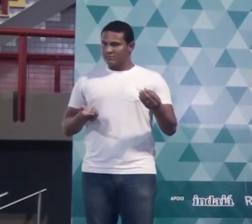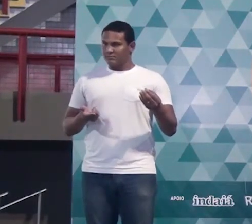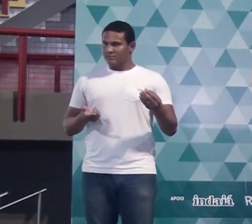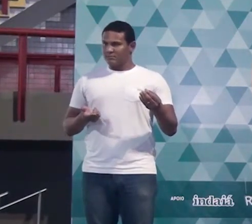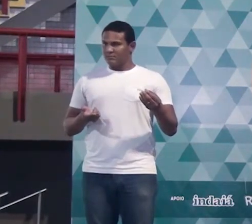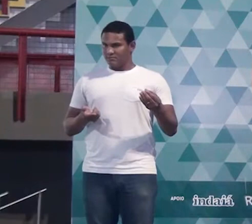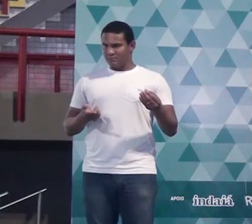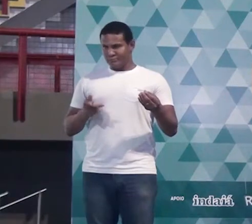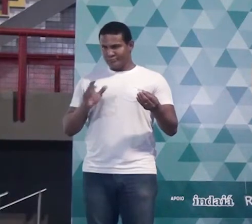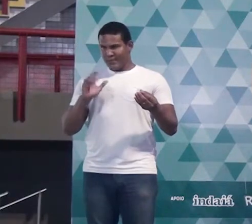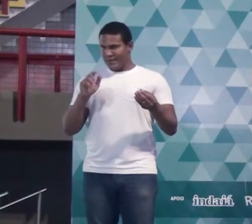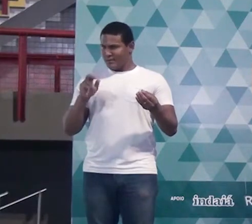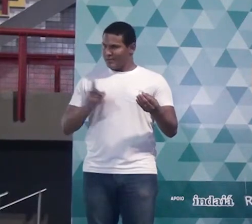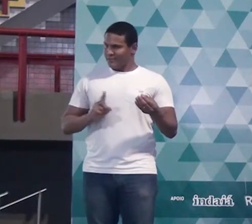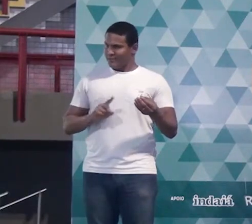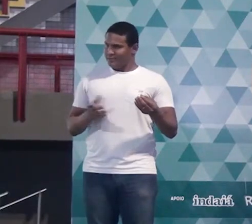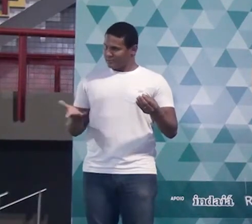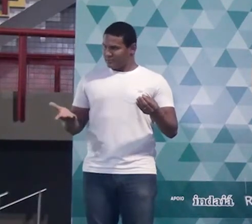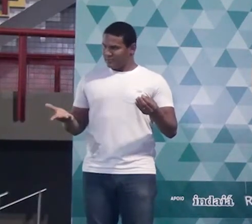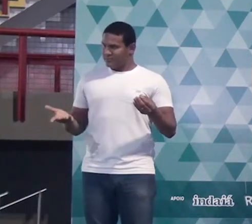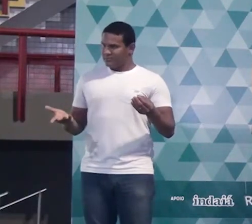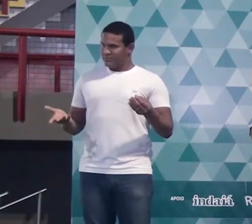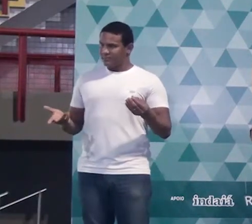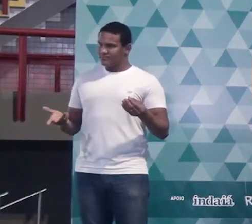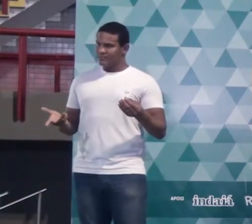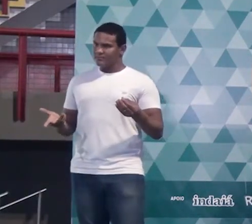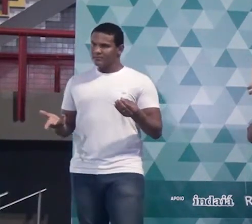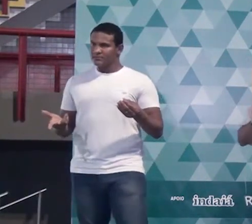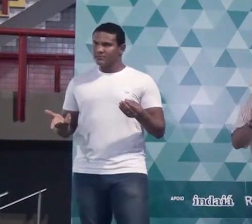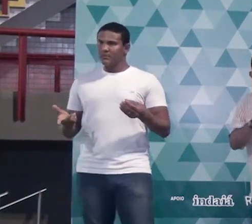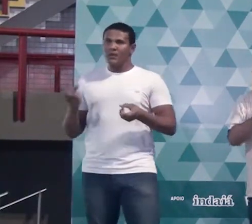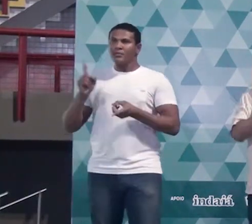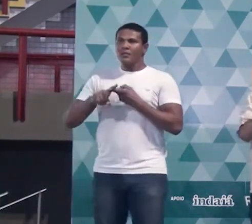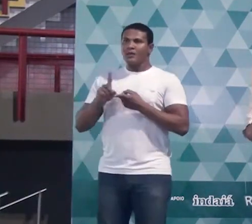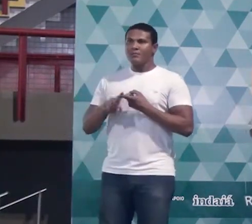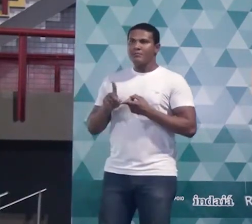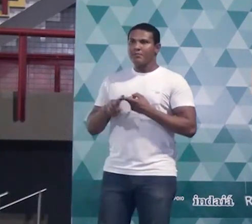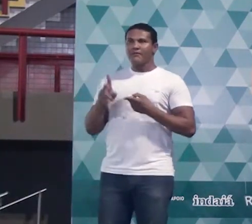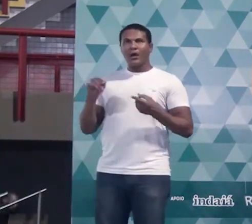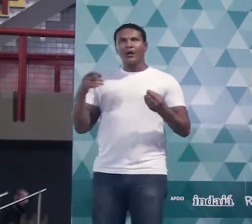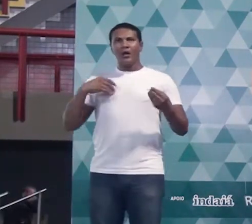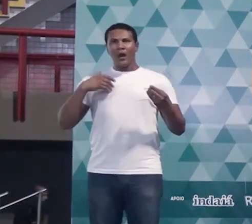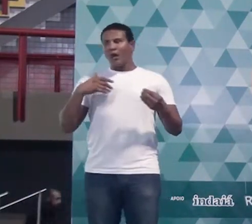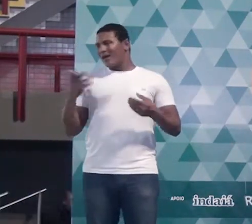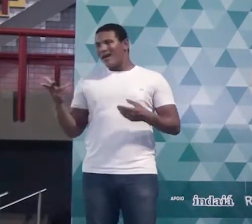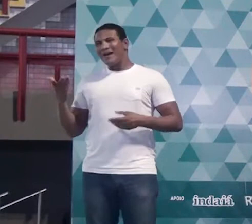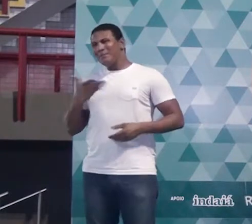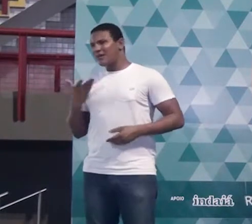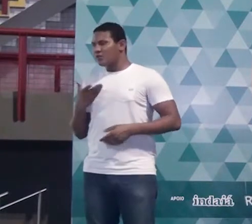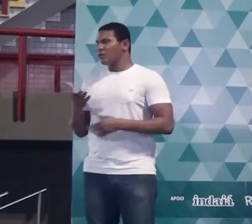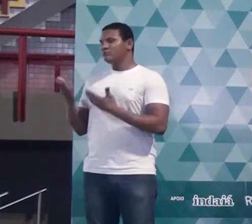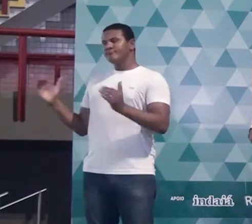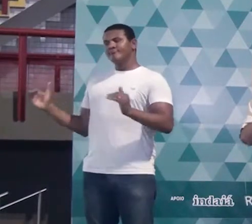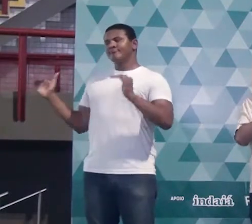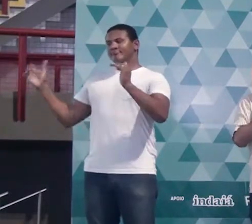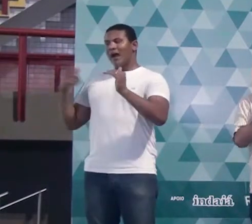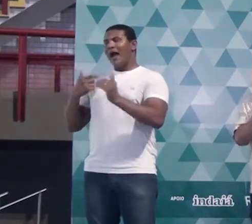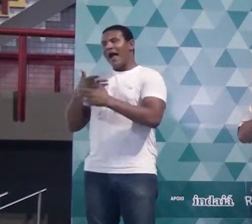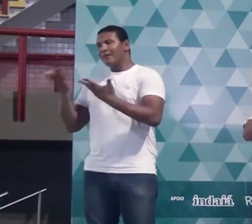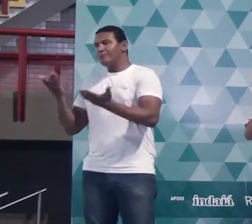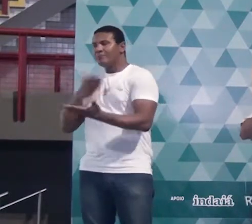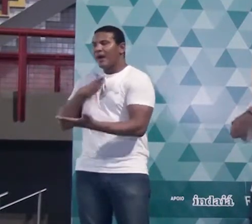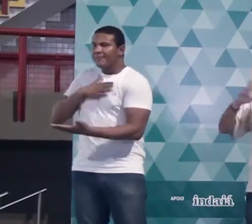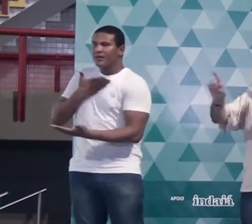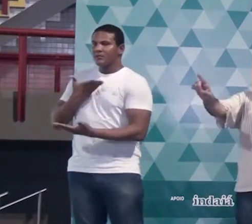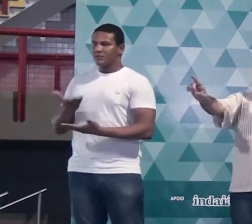Não vai fazer isso. Entendeu? Também não vai tratar um amigo como excelentíssimo senhor, meu amigo, né? Agora